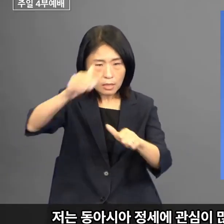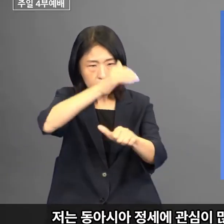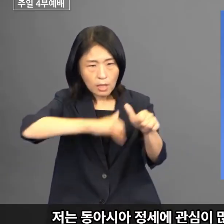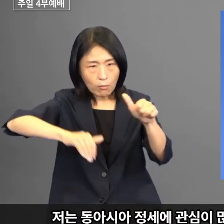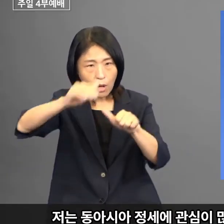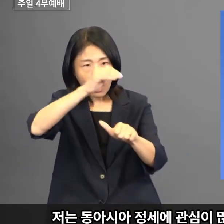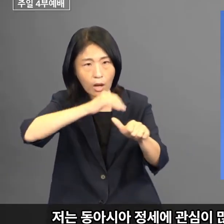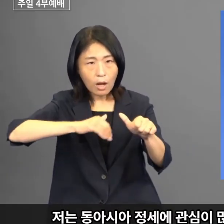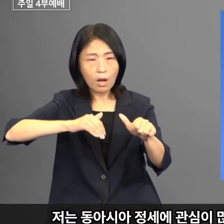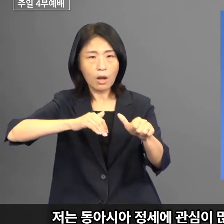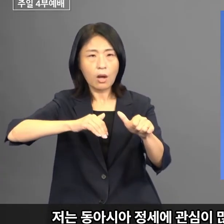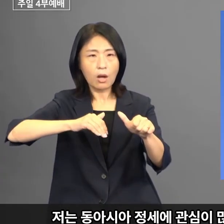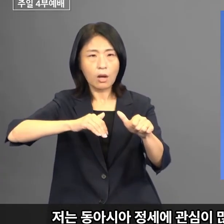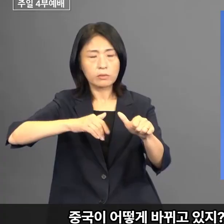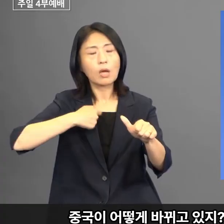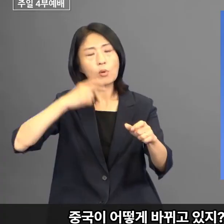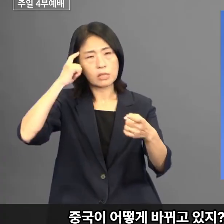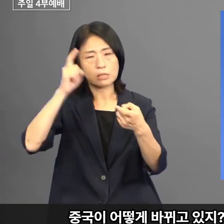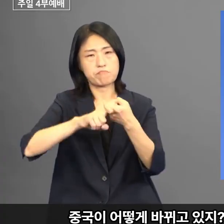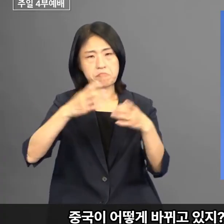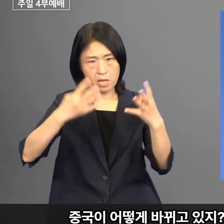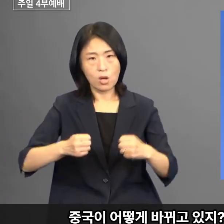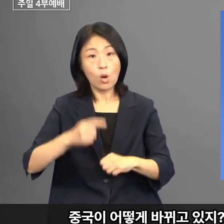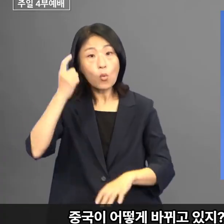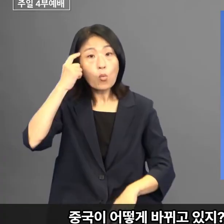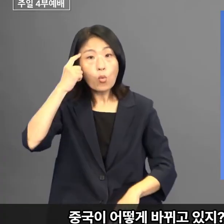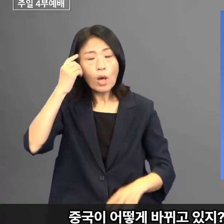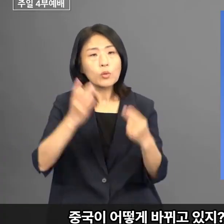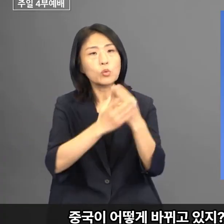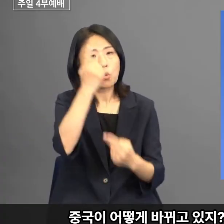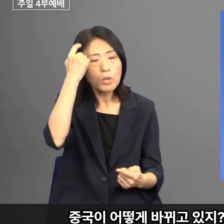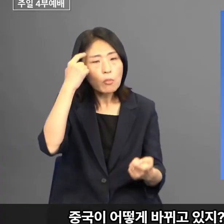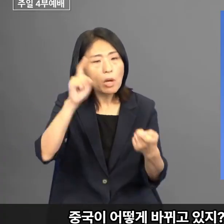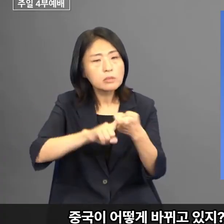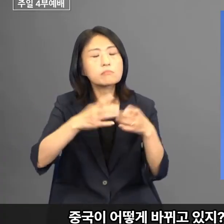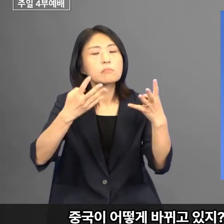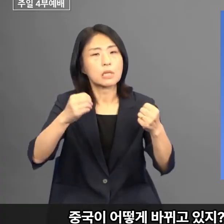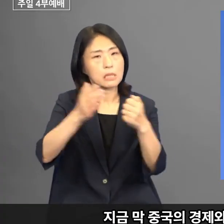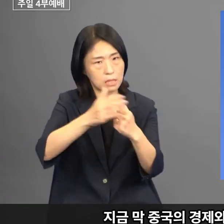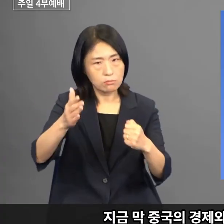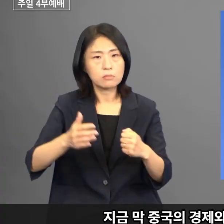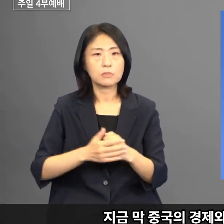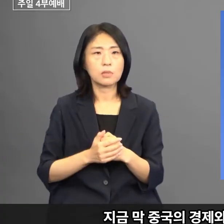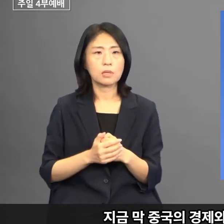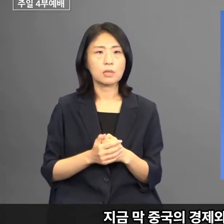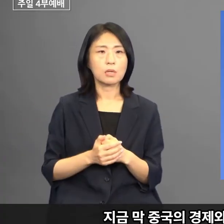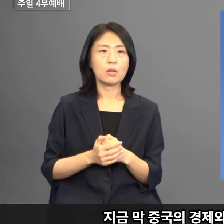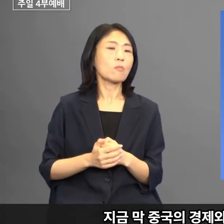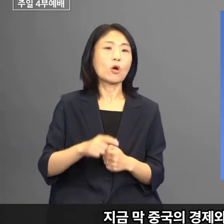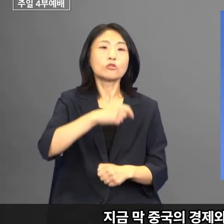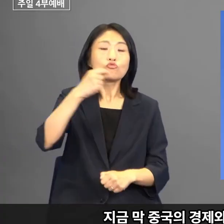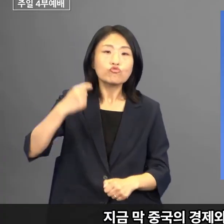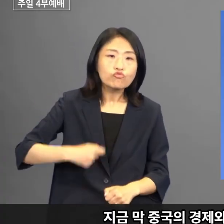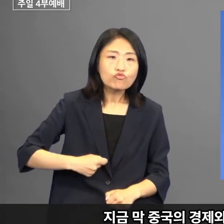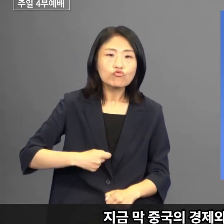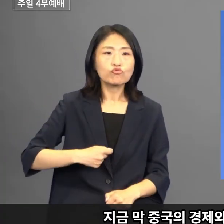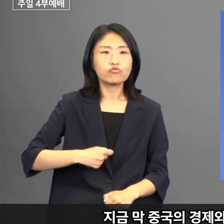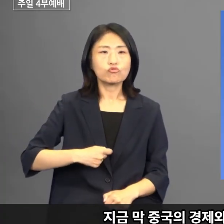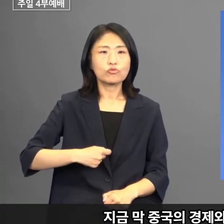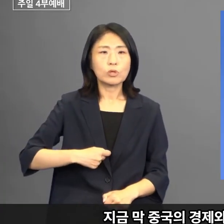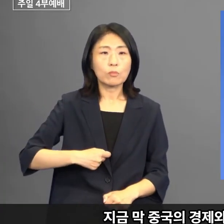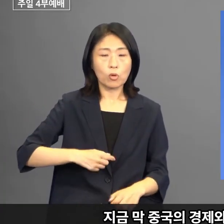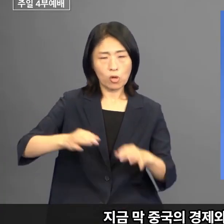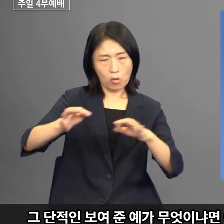왜? 통일에 관심이 많으니까. 중국이 어떻게 바뀌고 있지? 러시아가 어떻게 바뀌고 있지? 지금 막 중국의 경제와 정치가 막 흔들리고